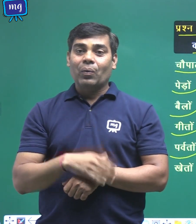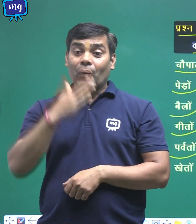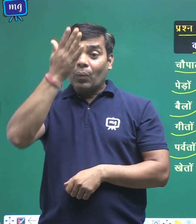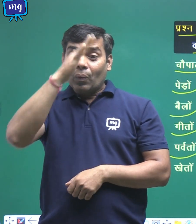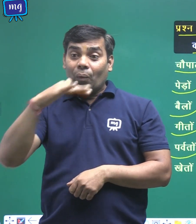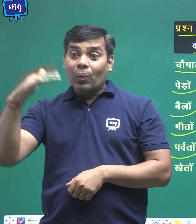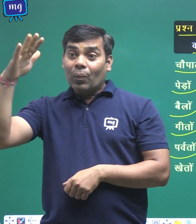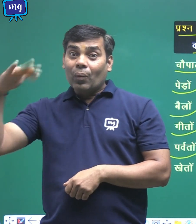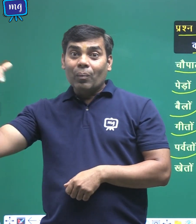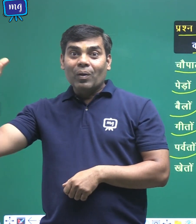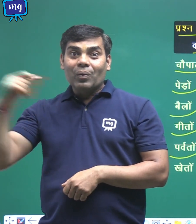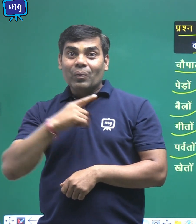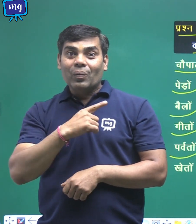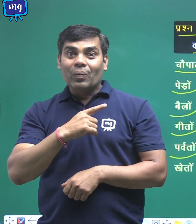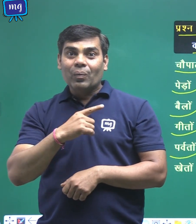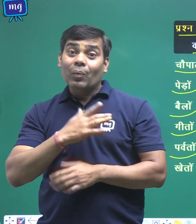पर्वतों,